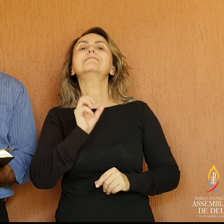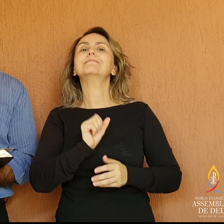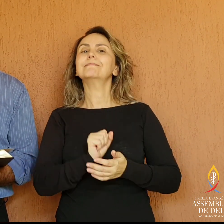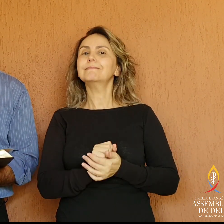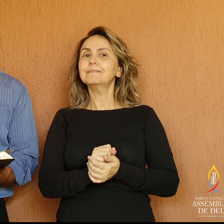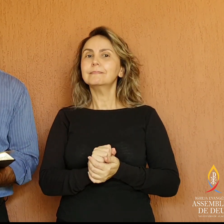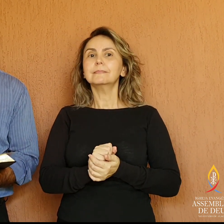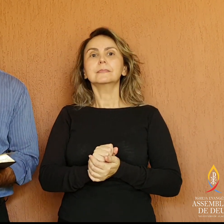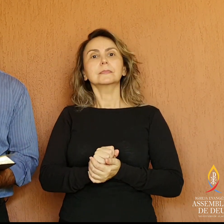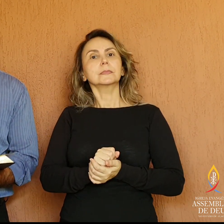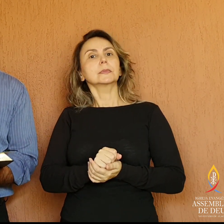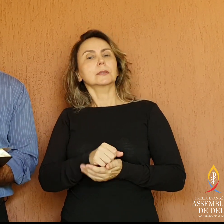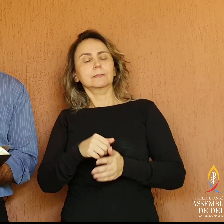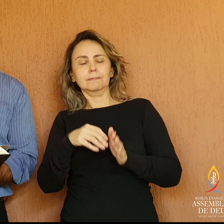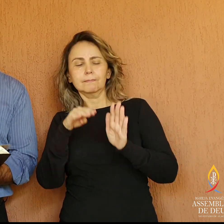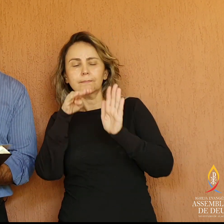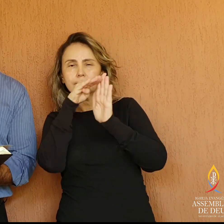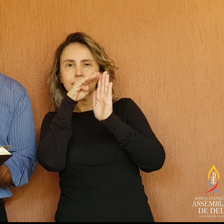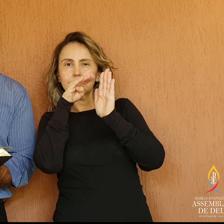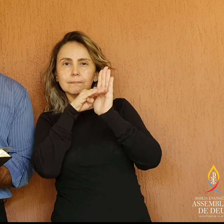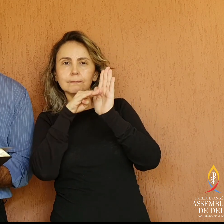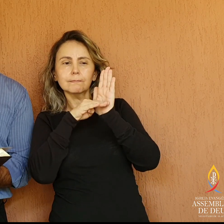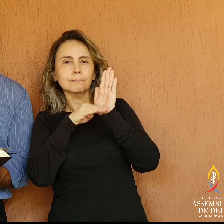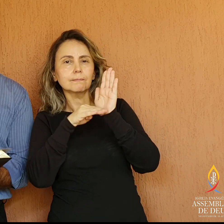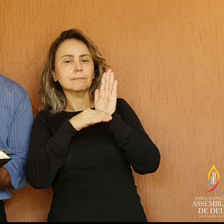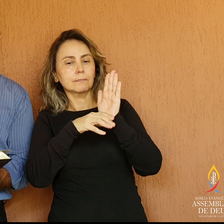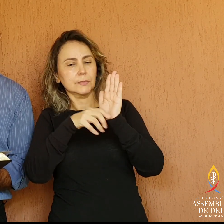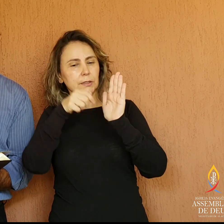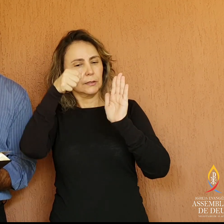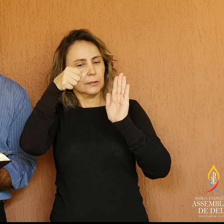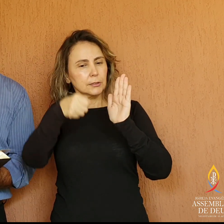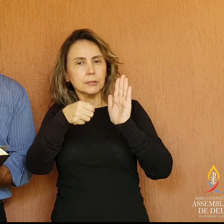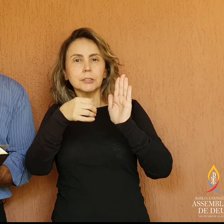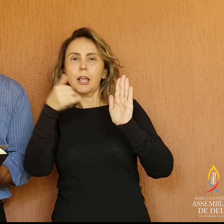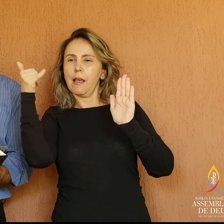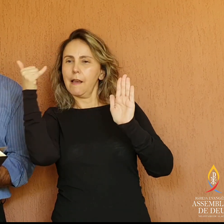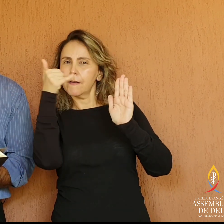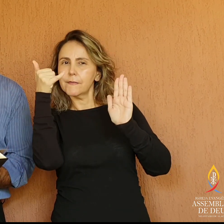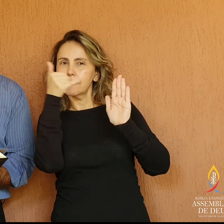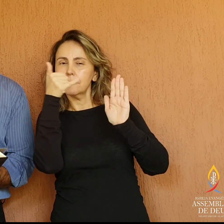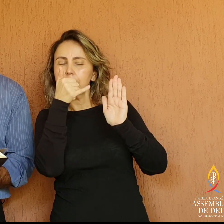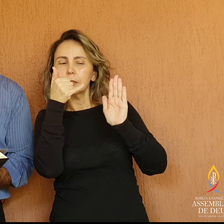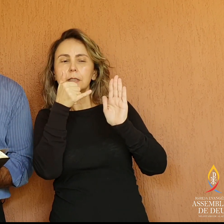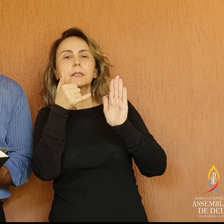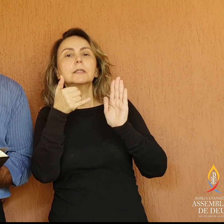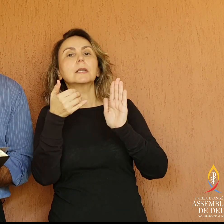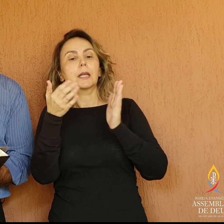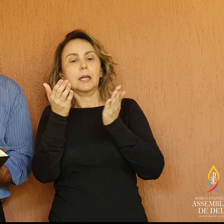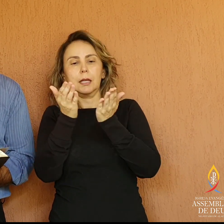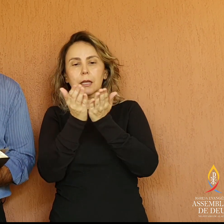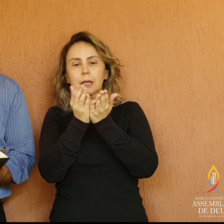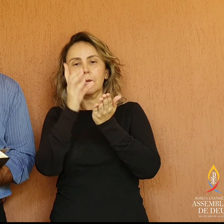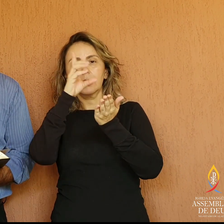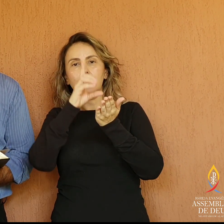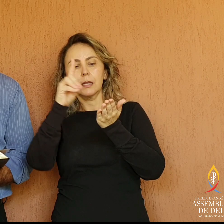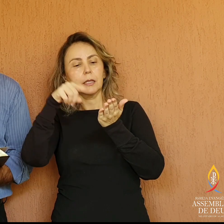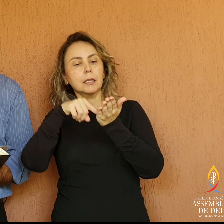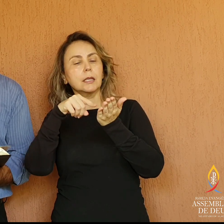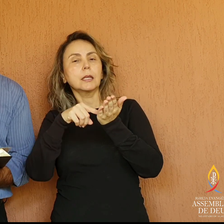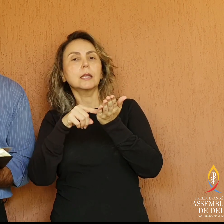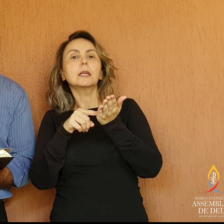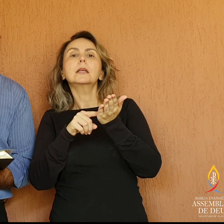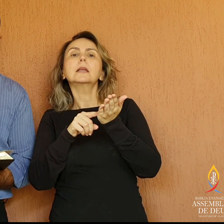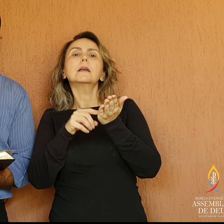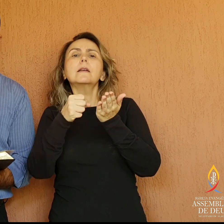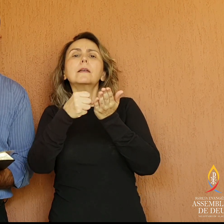Exatamente a afirmação do que as Escrituras tinham, que falavam sobre o quê?